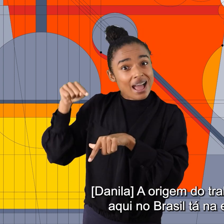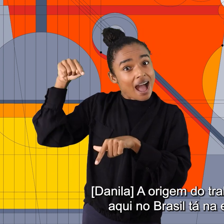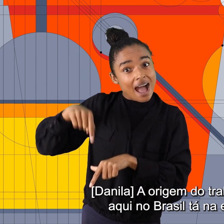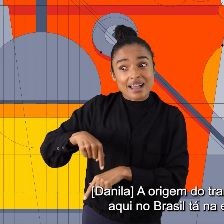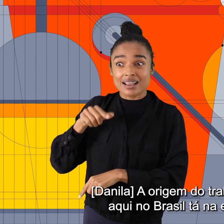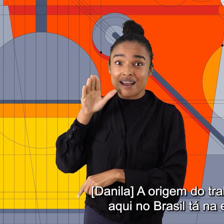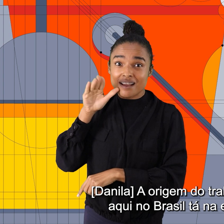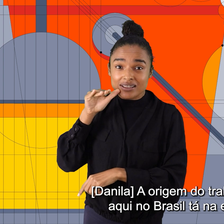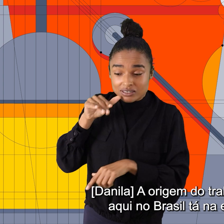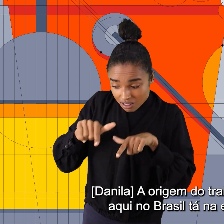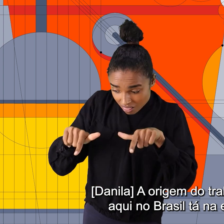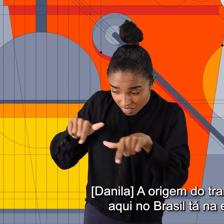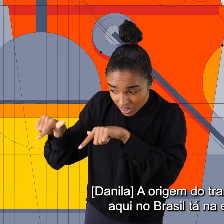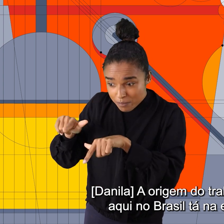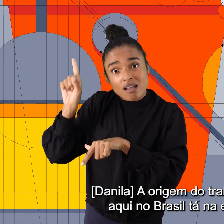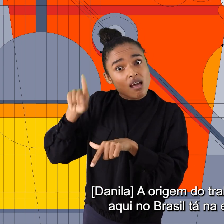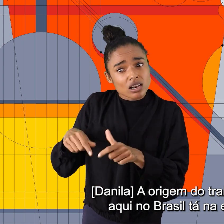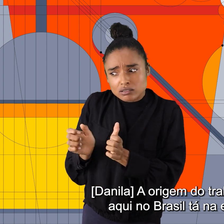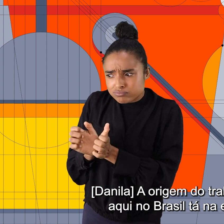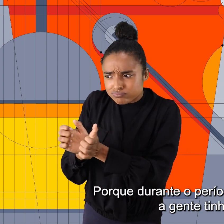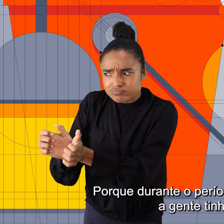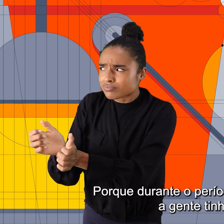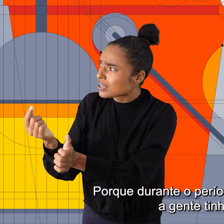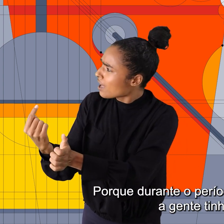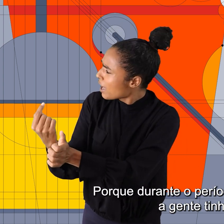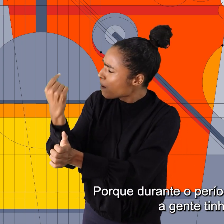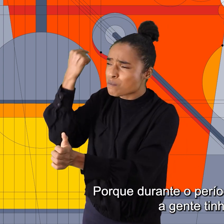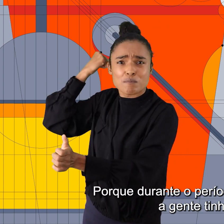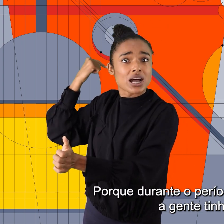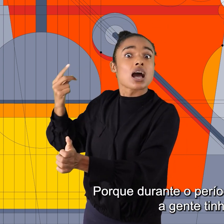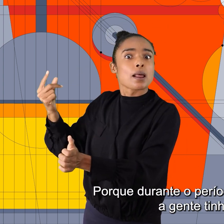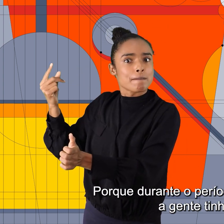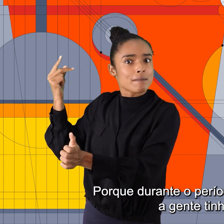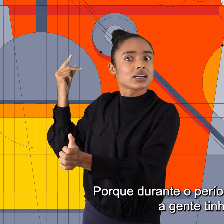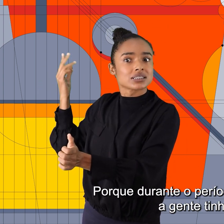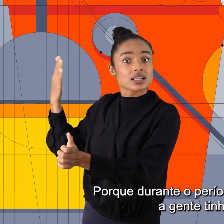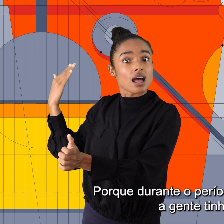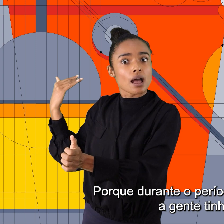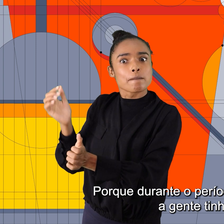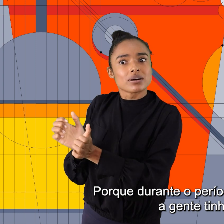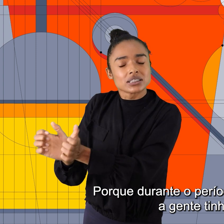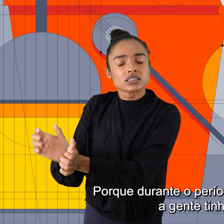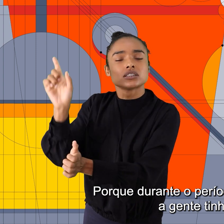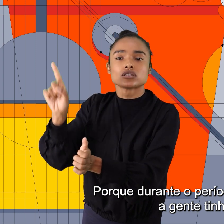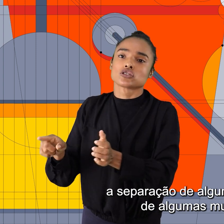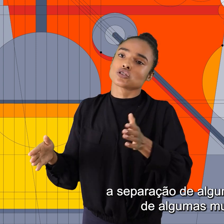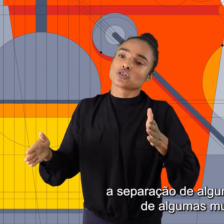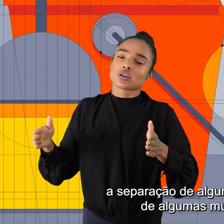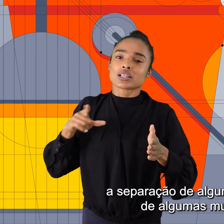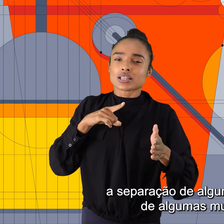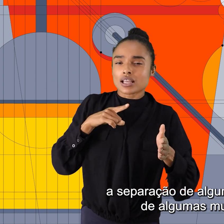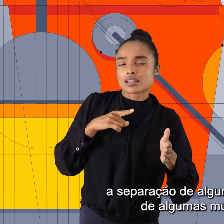trabalho doméstico aqui no Brasil está na escravização. Porque durante o período escravocrata, a gente tinha ali